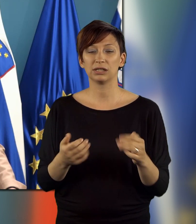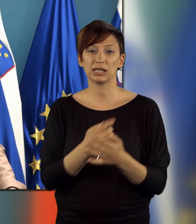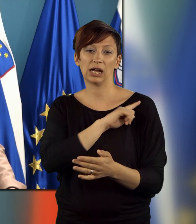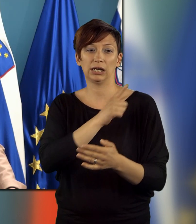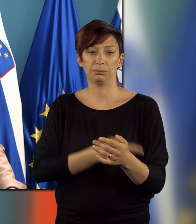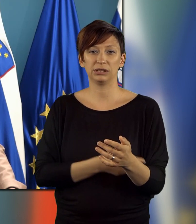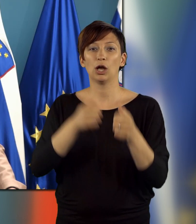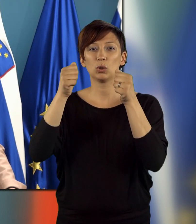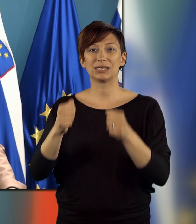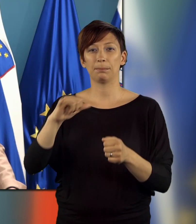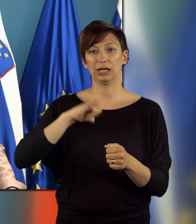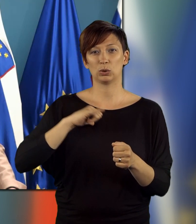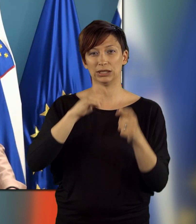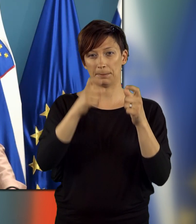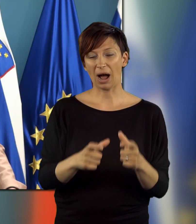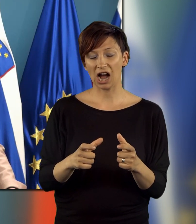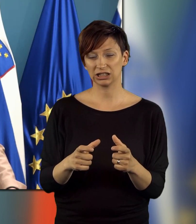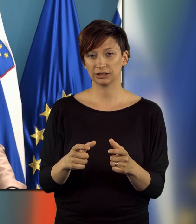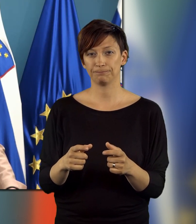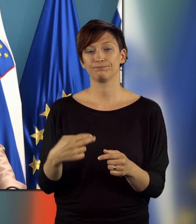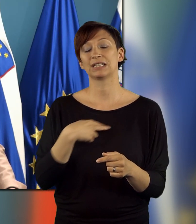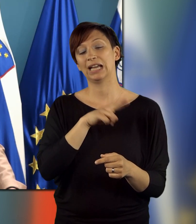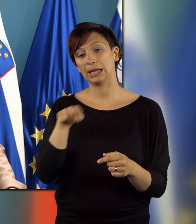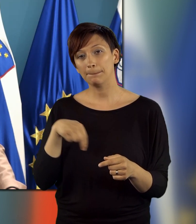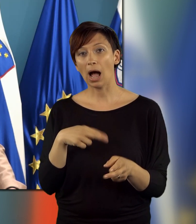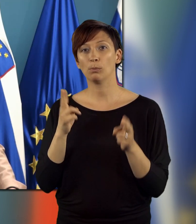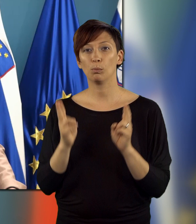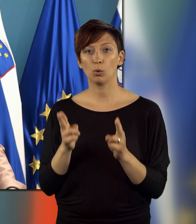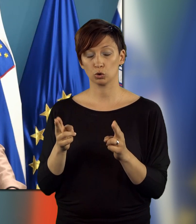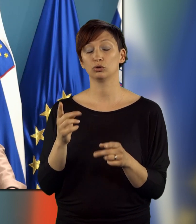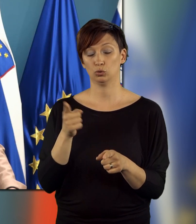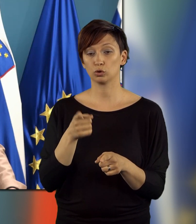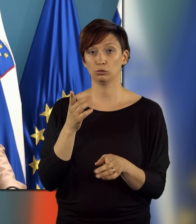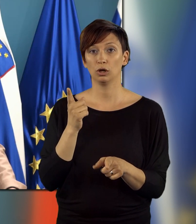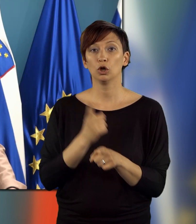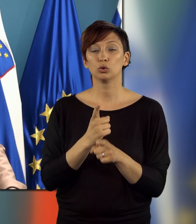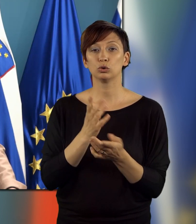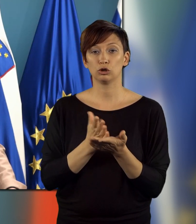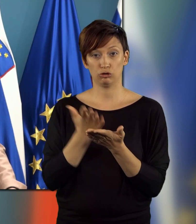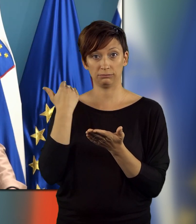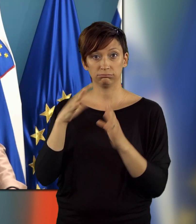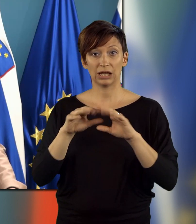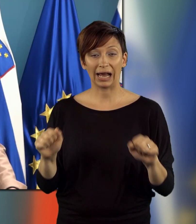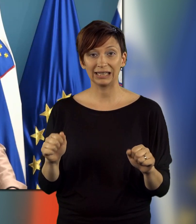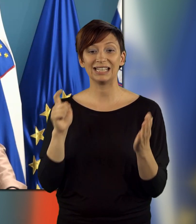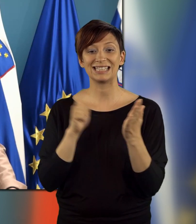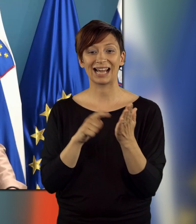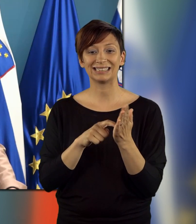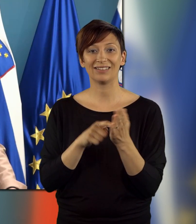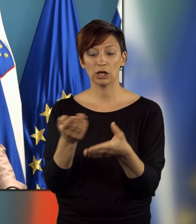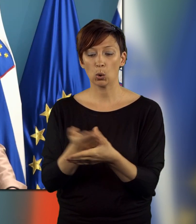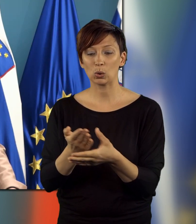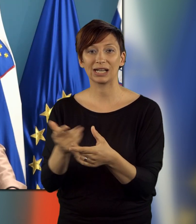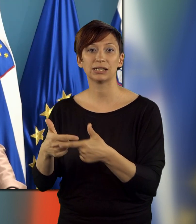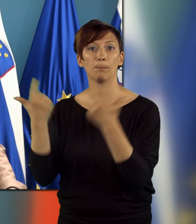krepitev stabilnosti bank in imamo možnost, in to smo tudi že storili, zahtevati